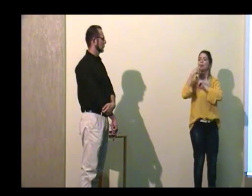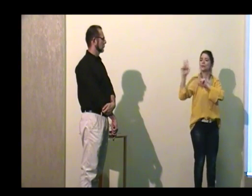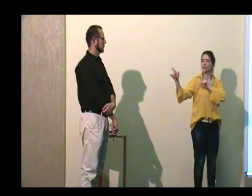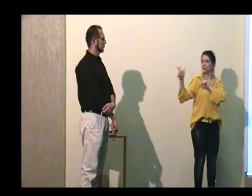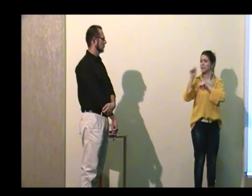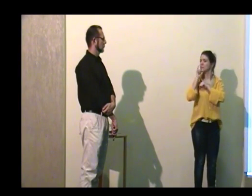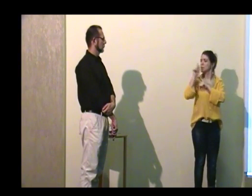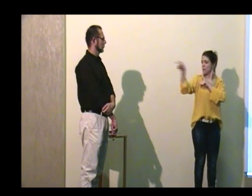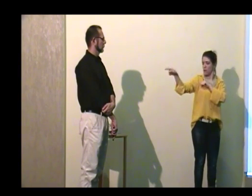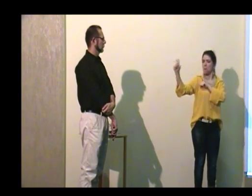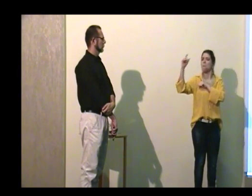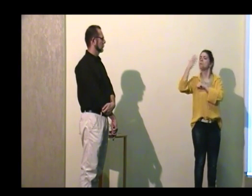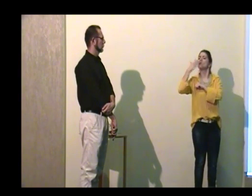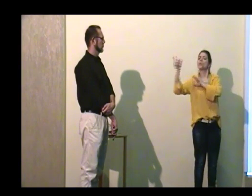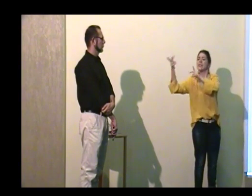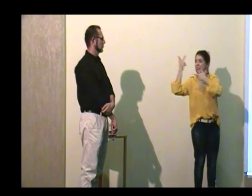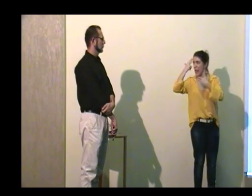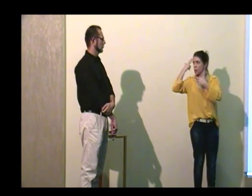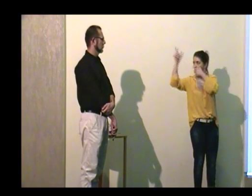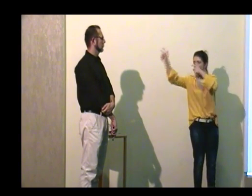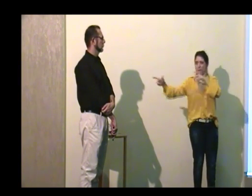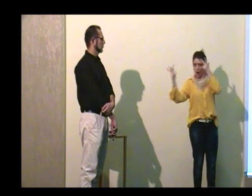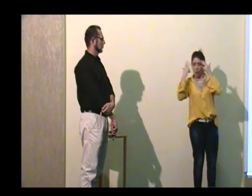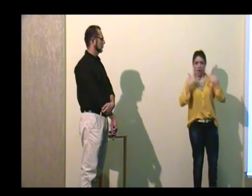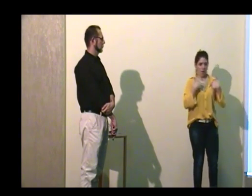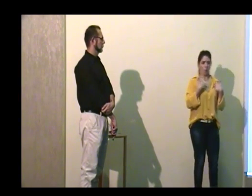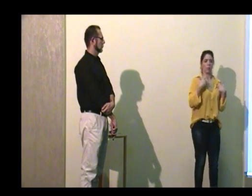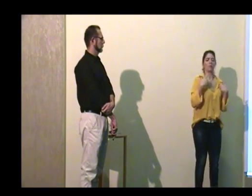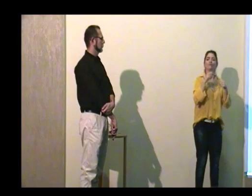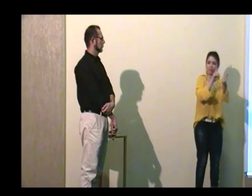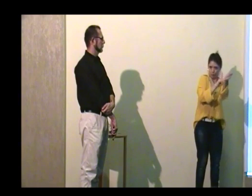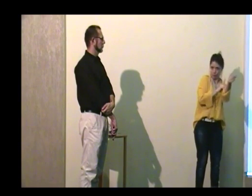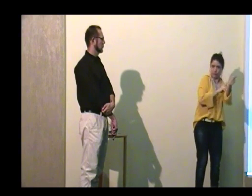Come pouco sal, mas come muito doce.